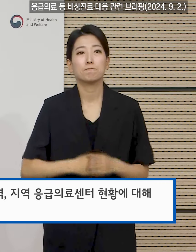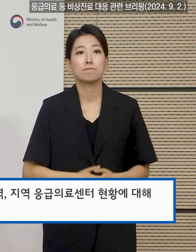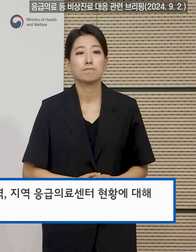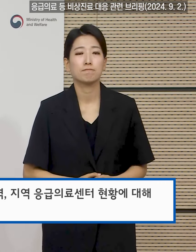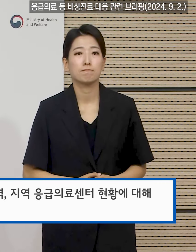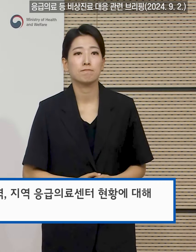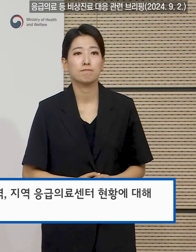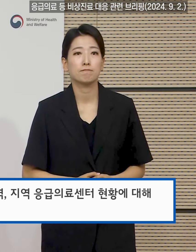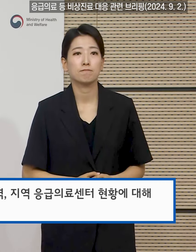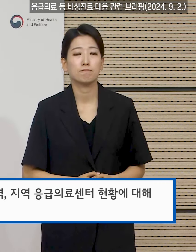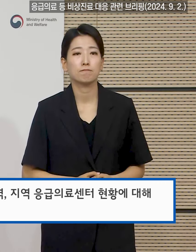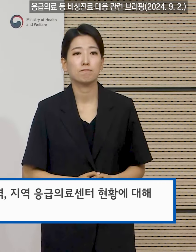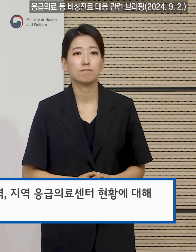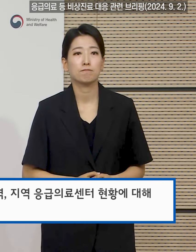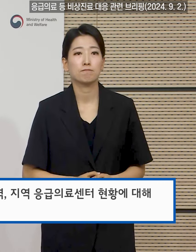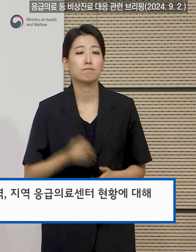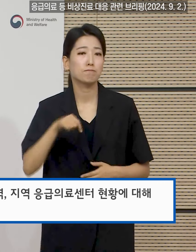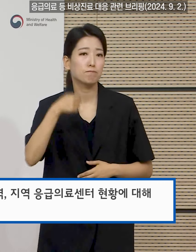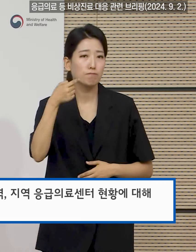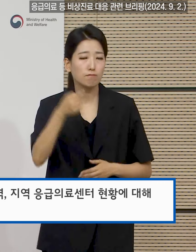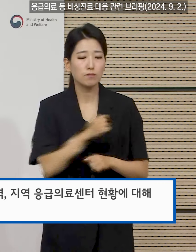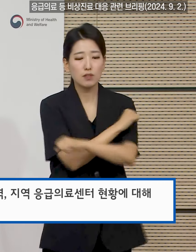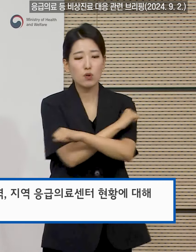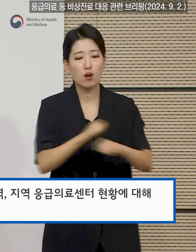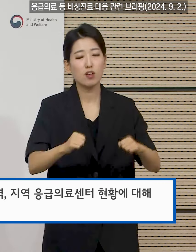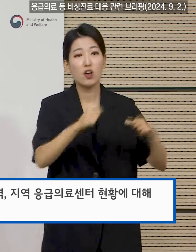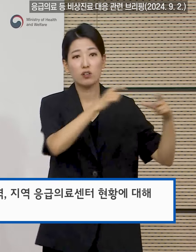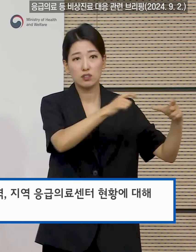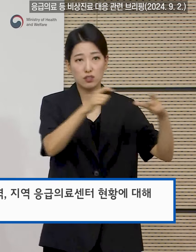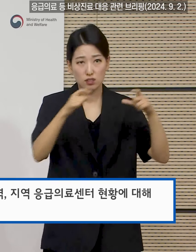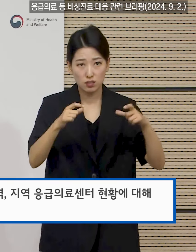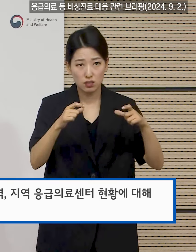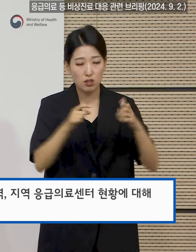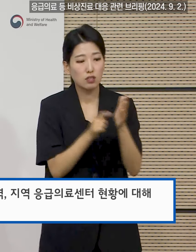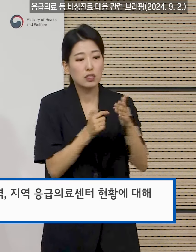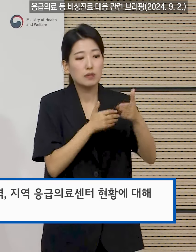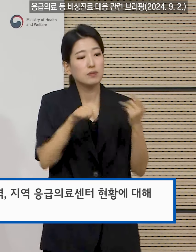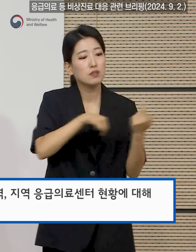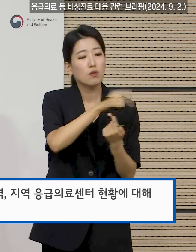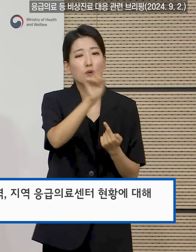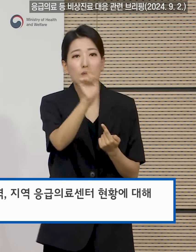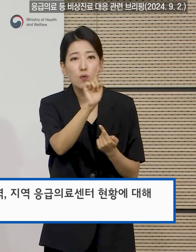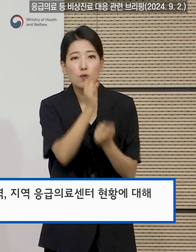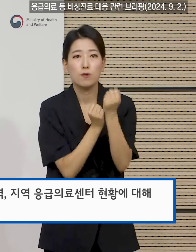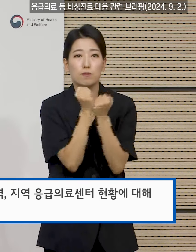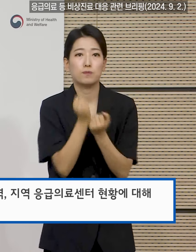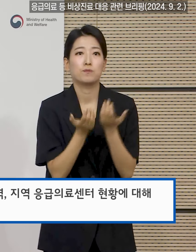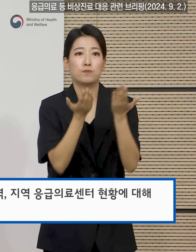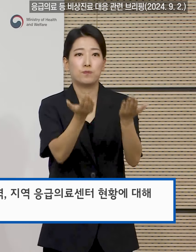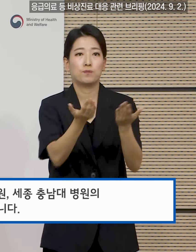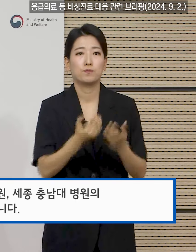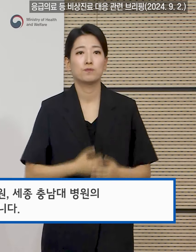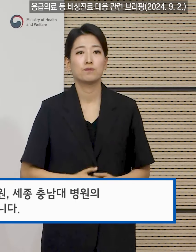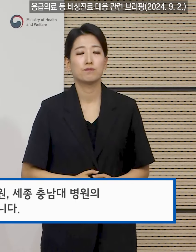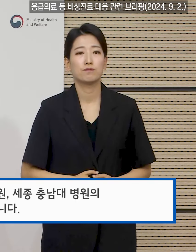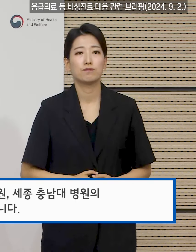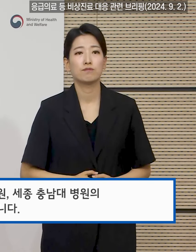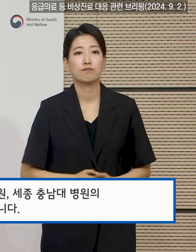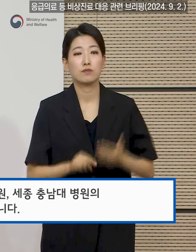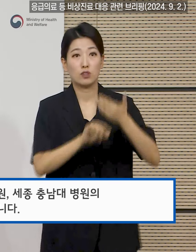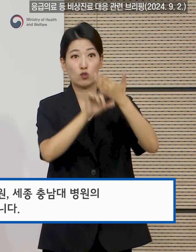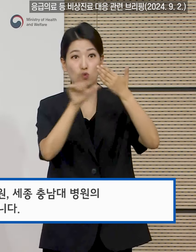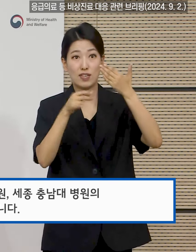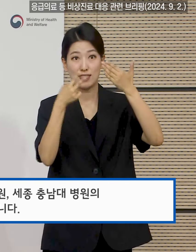다음으로 상대적 어려움을 겪고 있는 일부 권역, 지역 응급의료센터 현황에 대해 말씀드리겠습니다. 9월